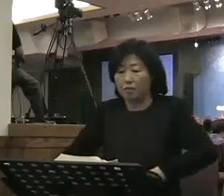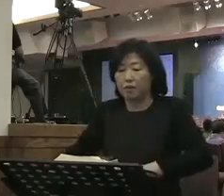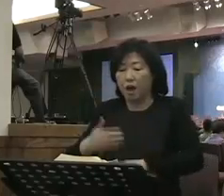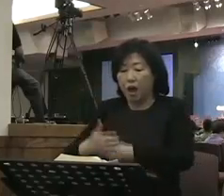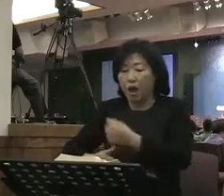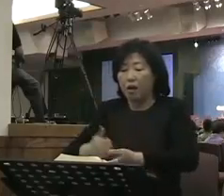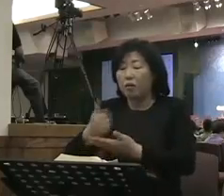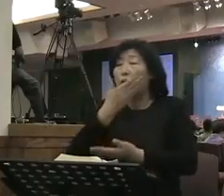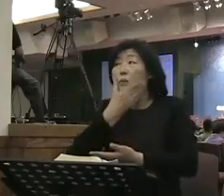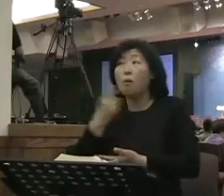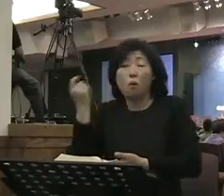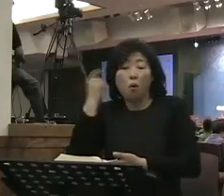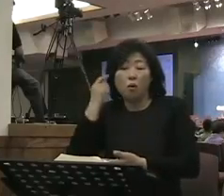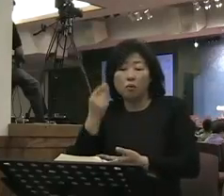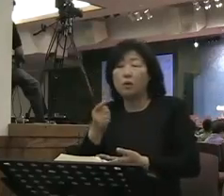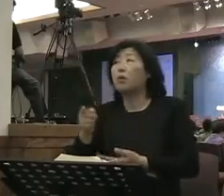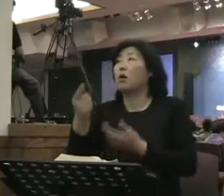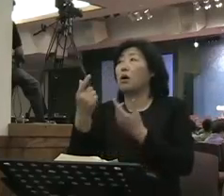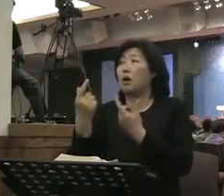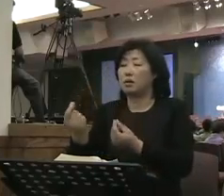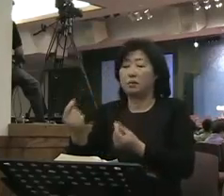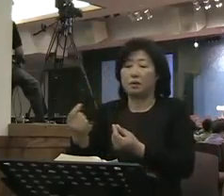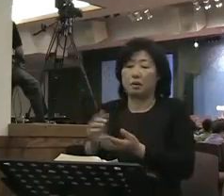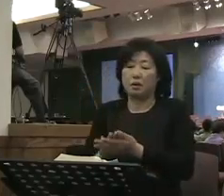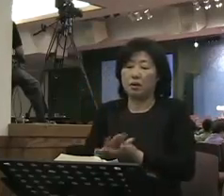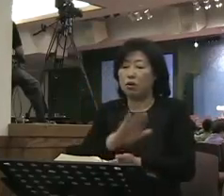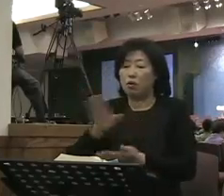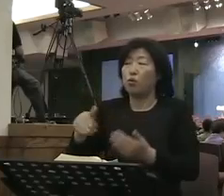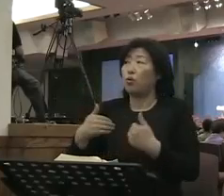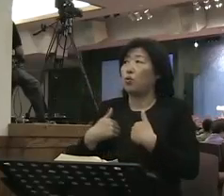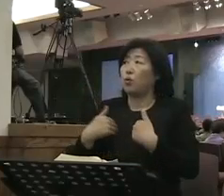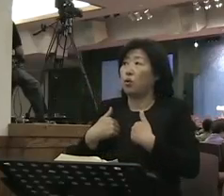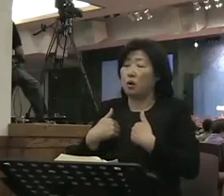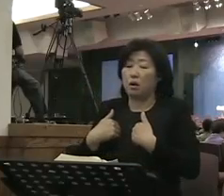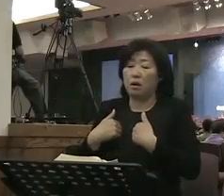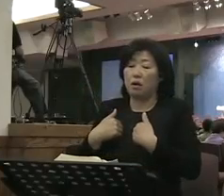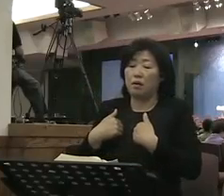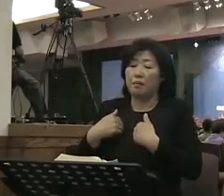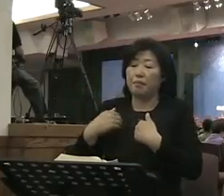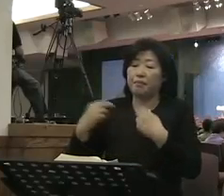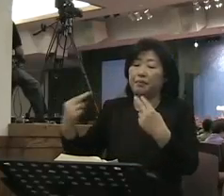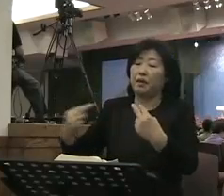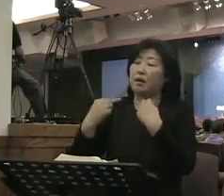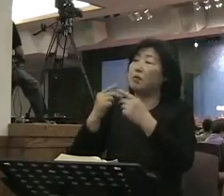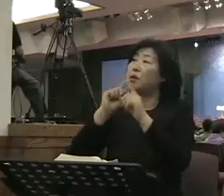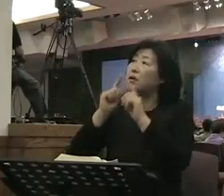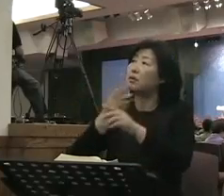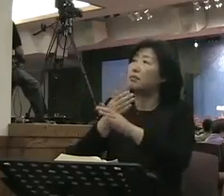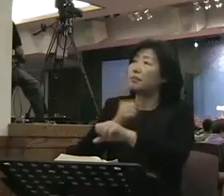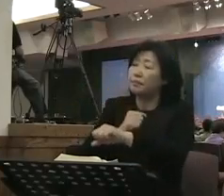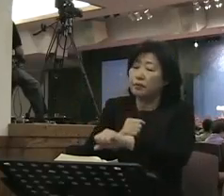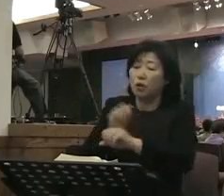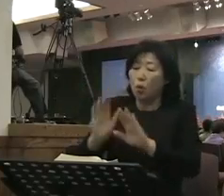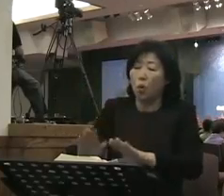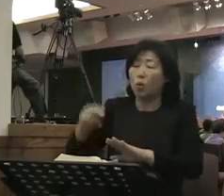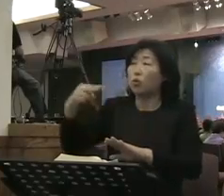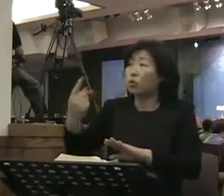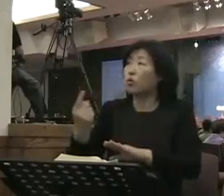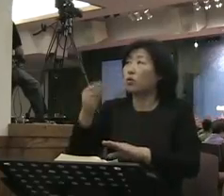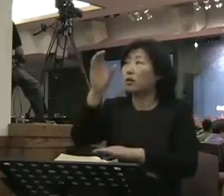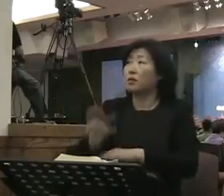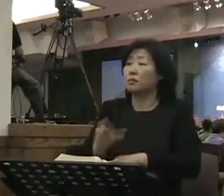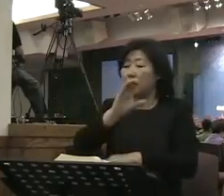하나님의 복음이 이와 같습니다. 우리를 향해 하나님이 말씀하십니다. 오늘도 십자가에서